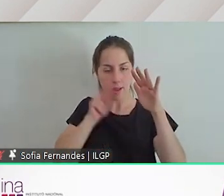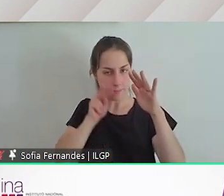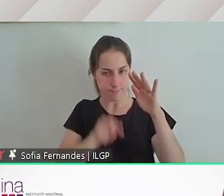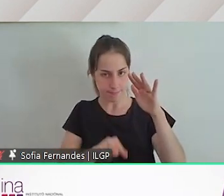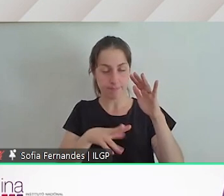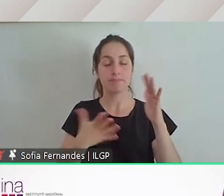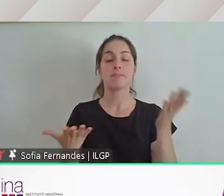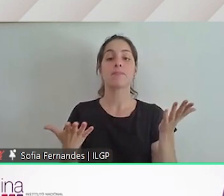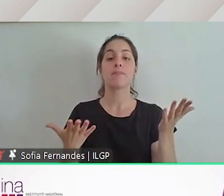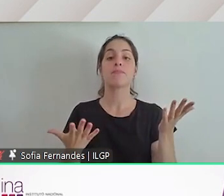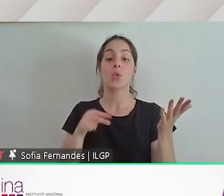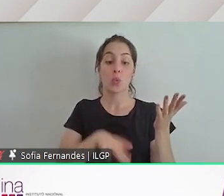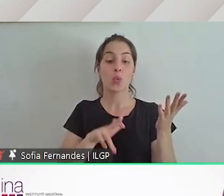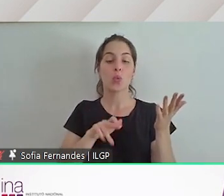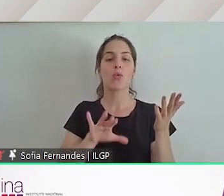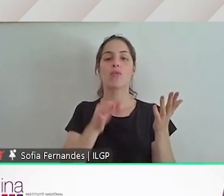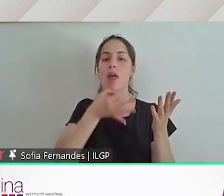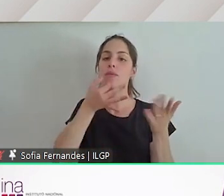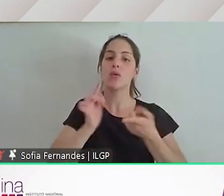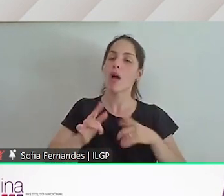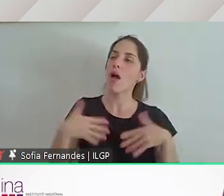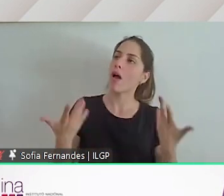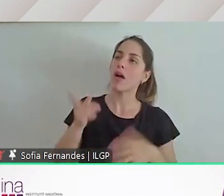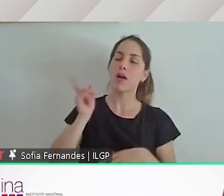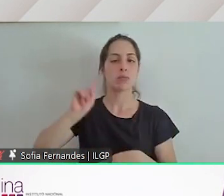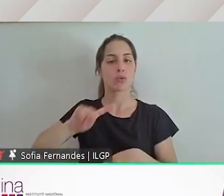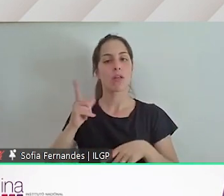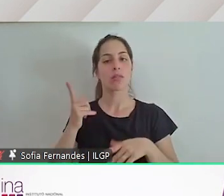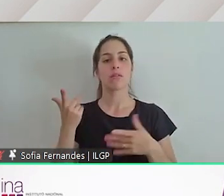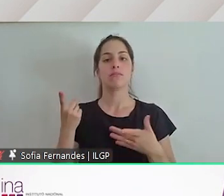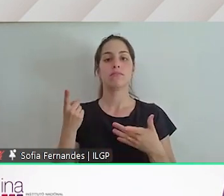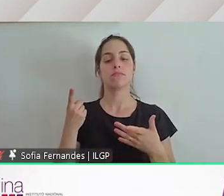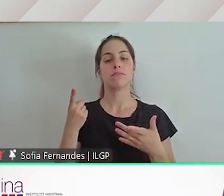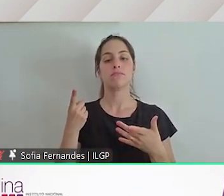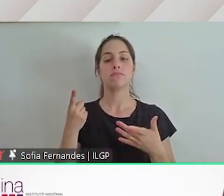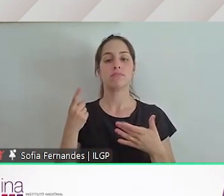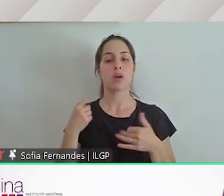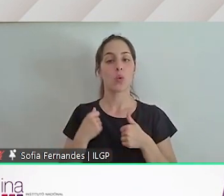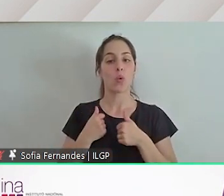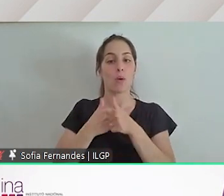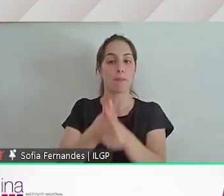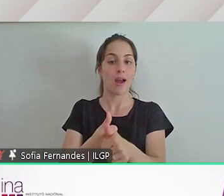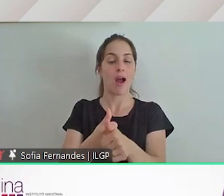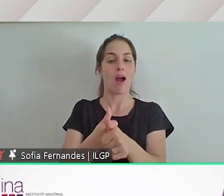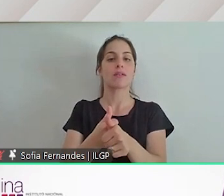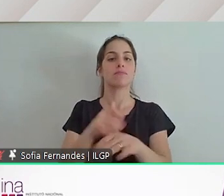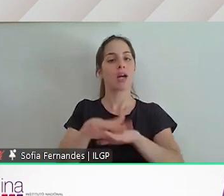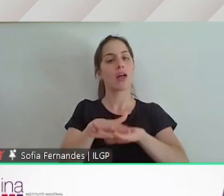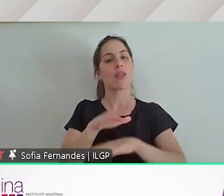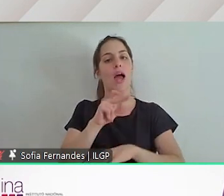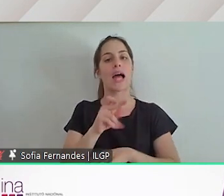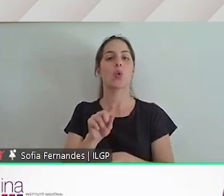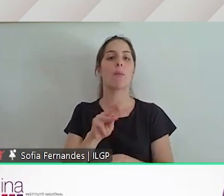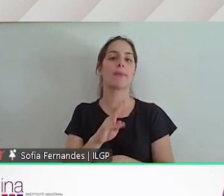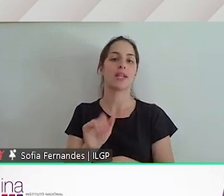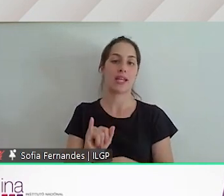no nosso site, falava-me que era importante, que ele acompanha também redes alumni, algumas redes